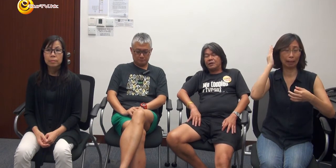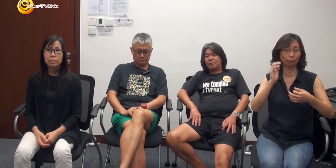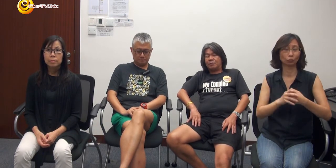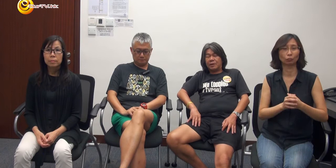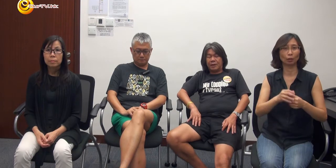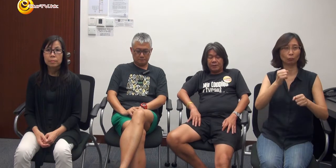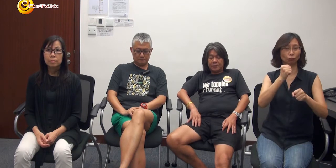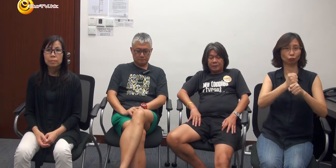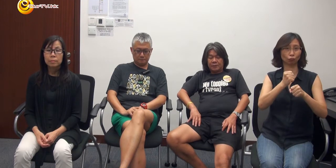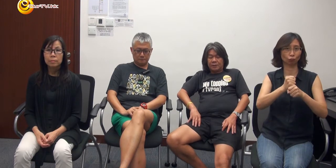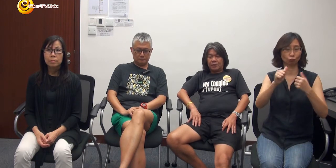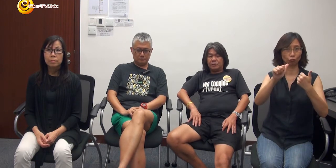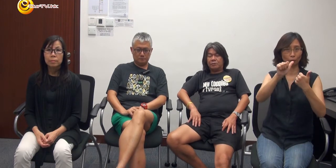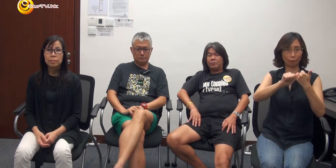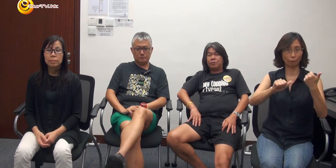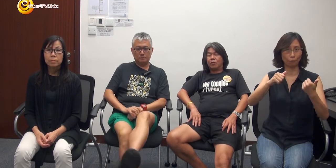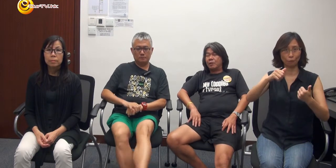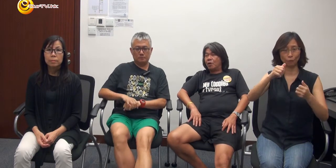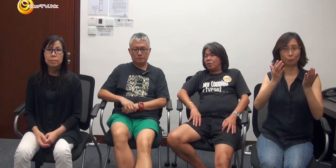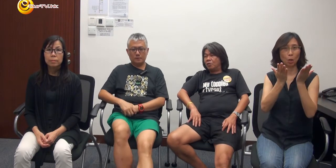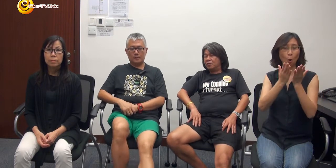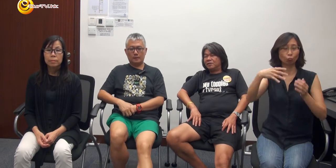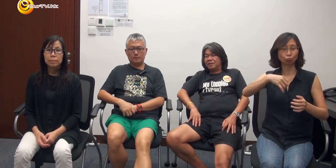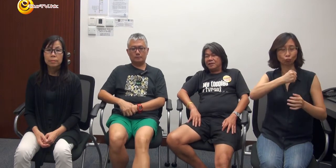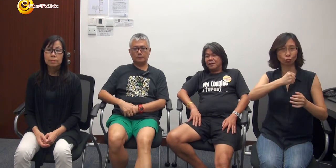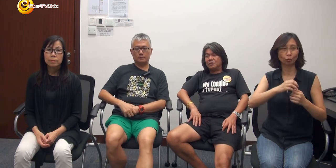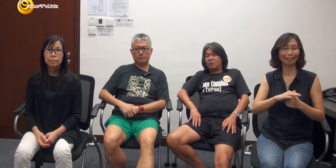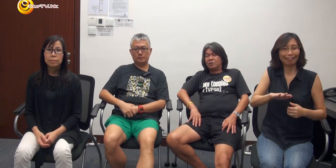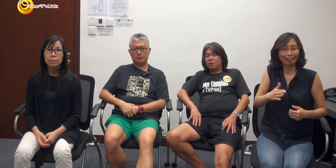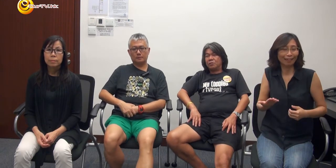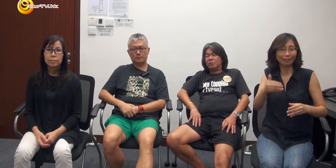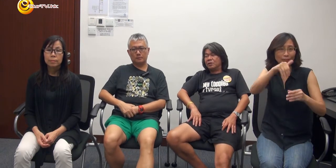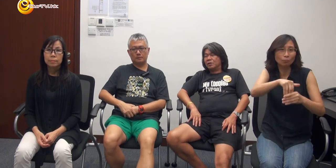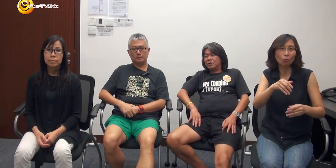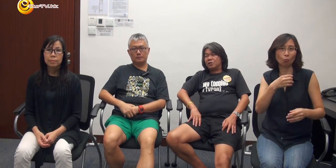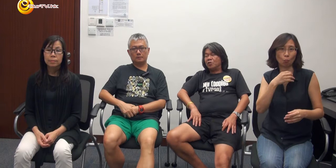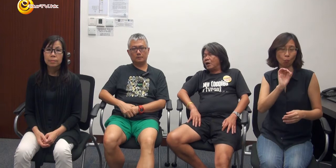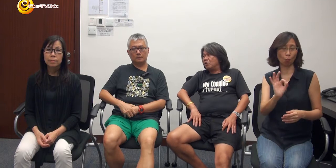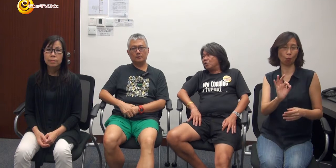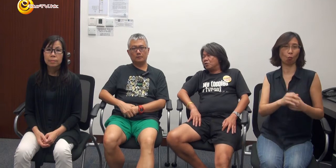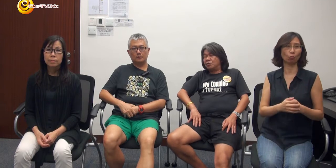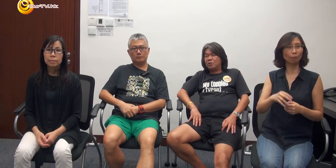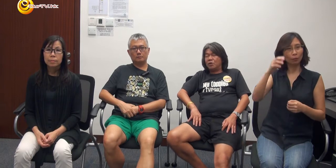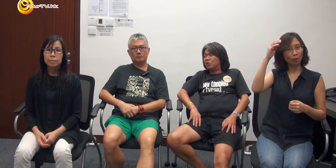陳文敏咧就涉嫌冇申報，咁就話想即係推翻嗰個遴選委員會嘅決